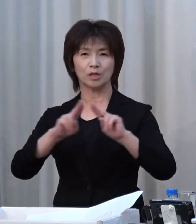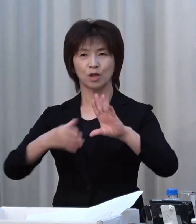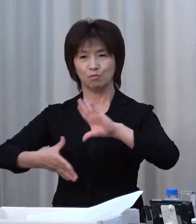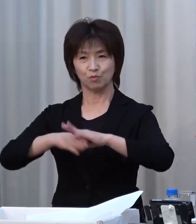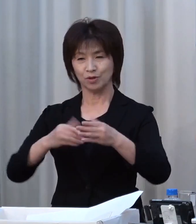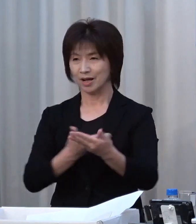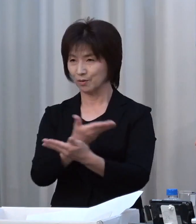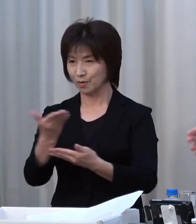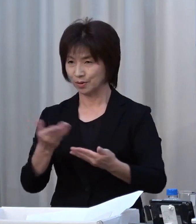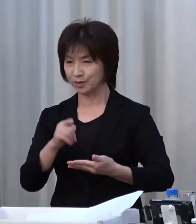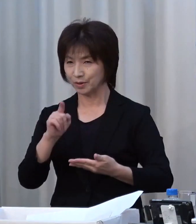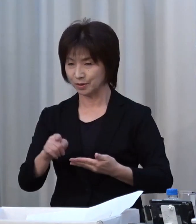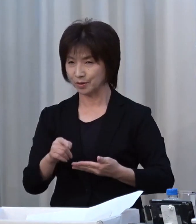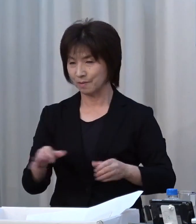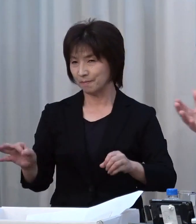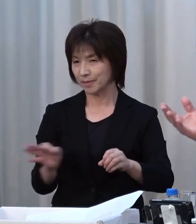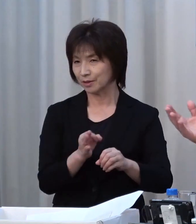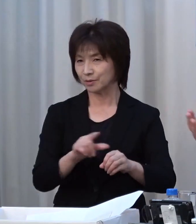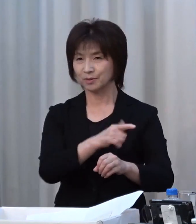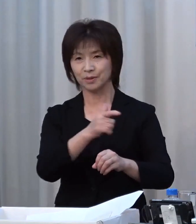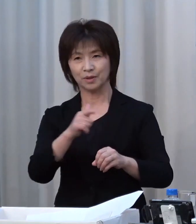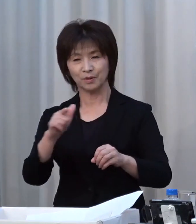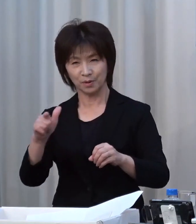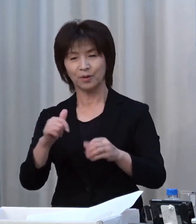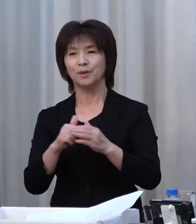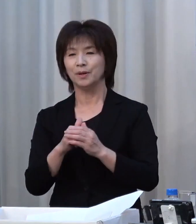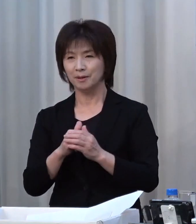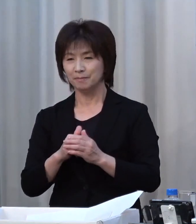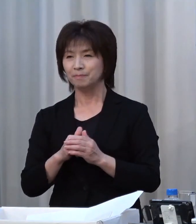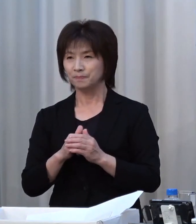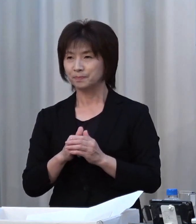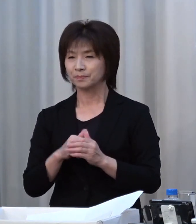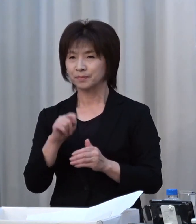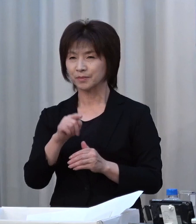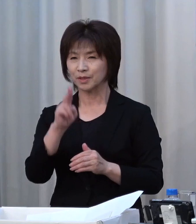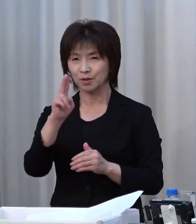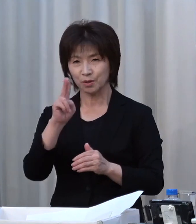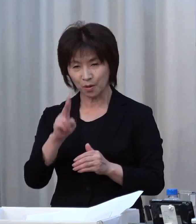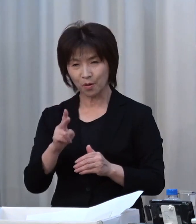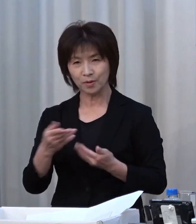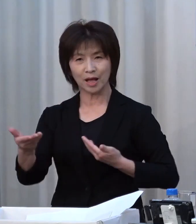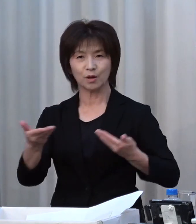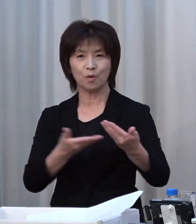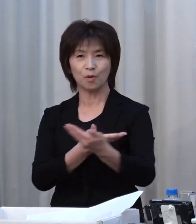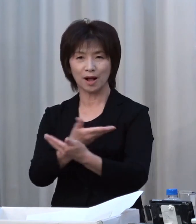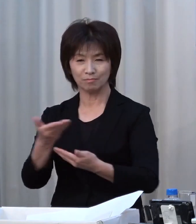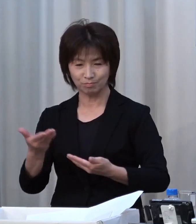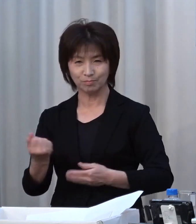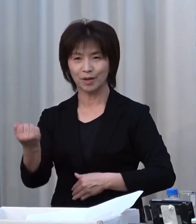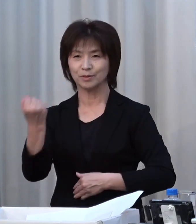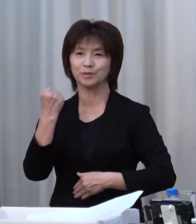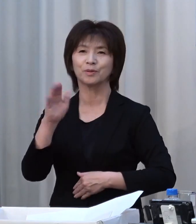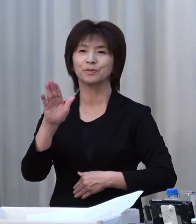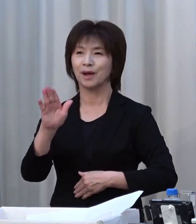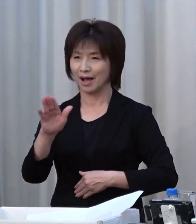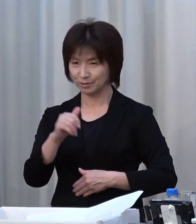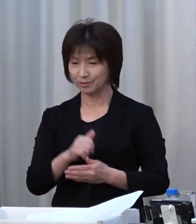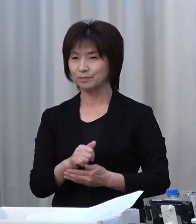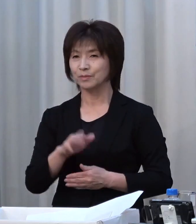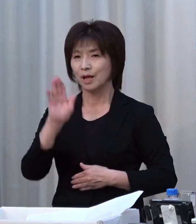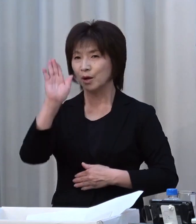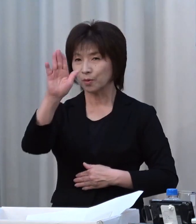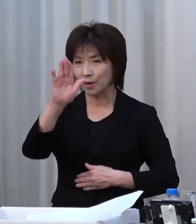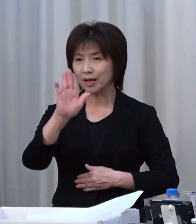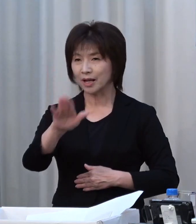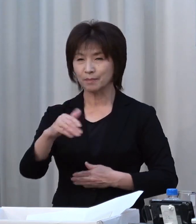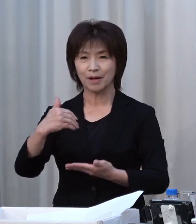化交流、また卓球だとかいろんなそういうその交換が非常に強くございます。でもね、これから